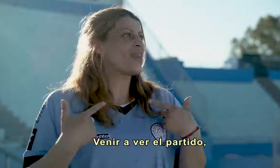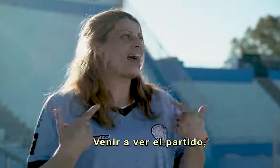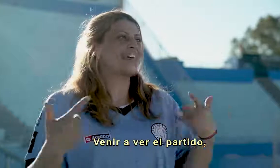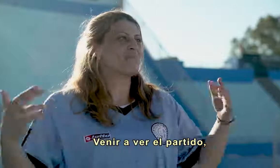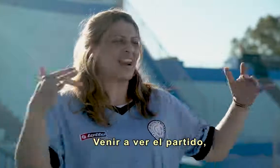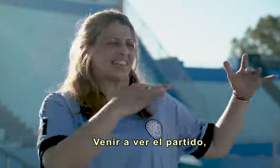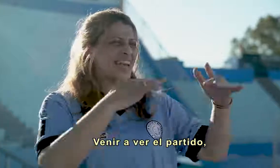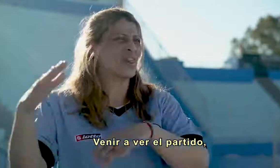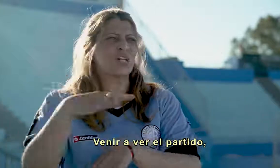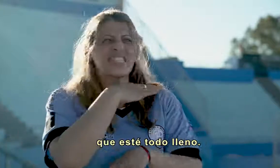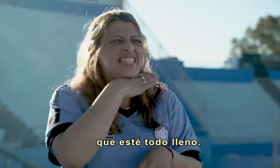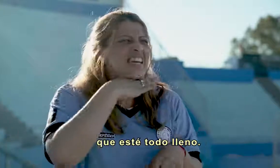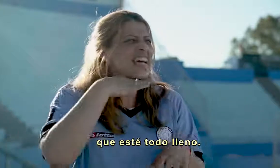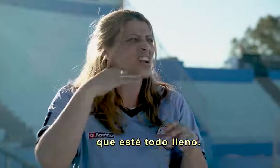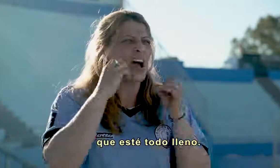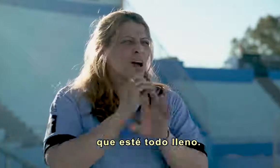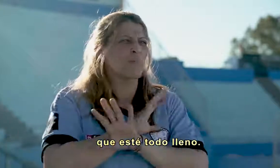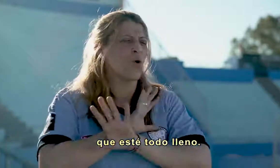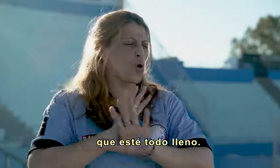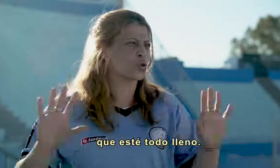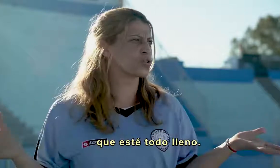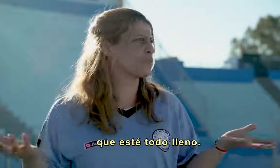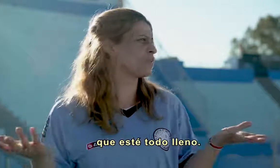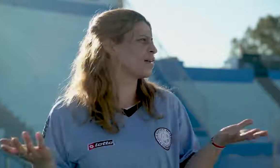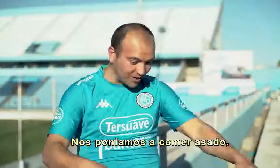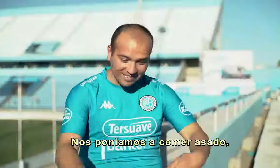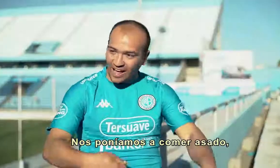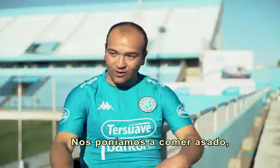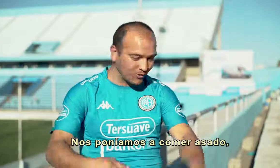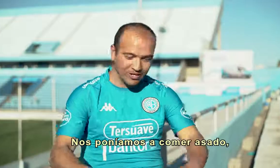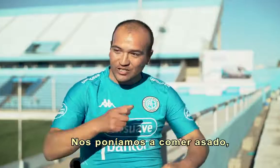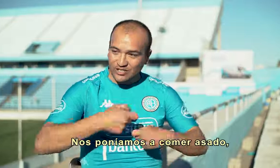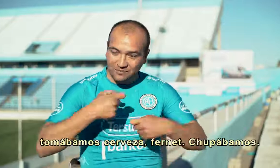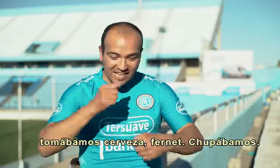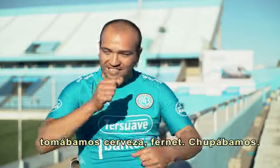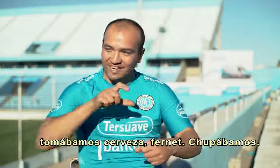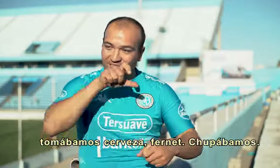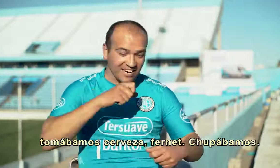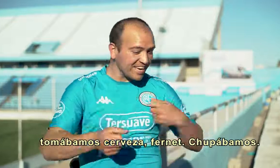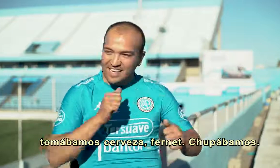emoción. Venir a ver el partido, que esté todo lleno. Nos poníamos a comer asado, tomábamos cerveza,